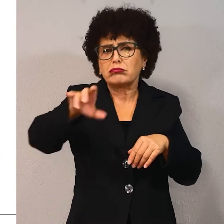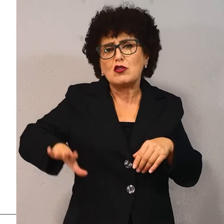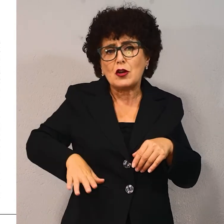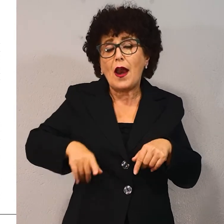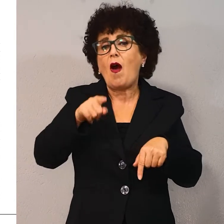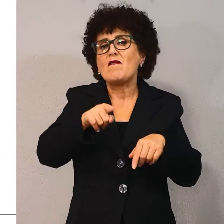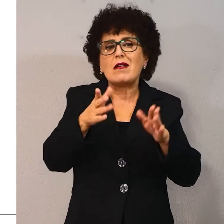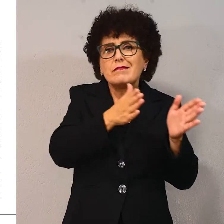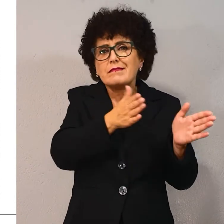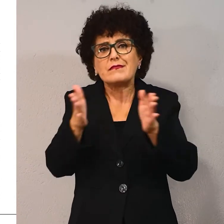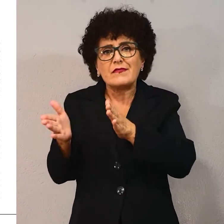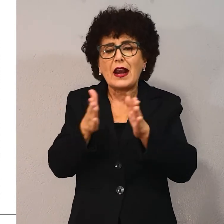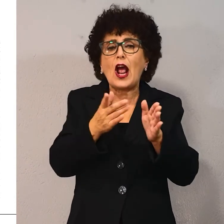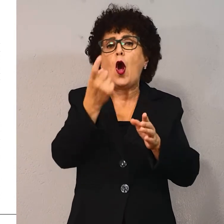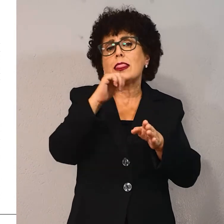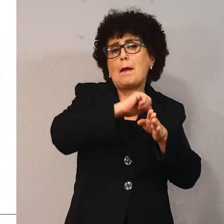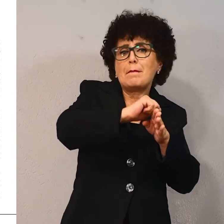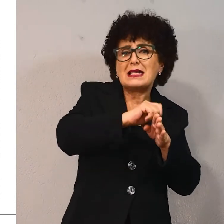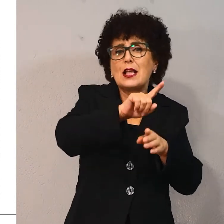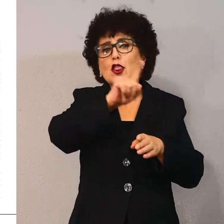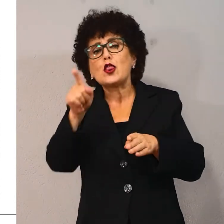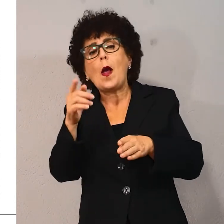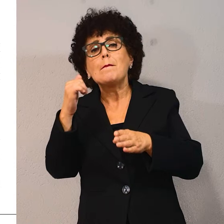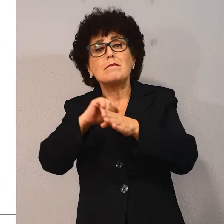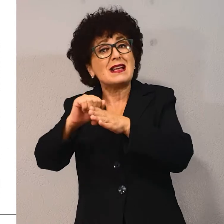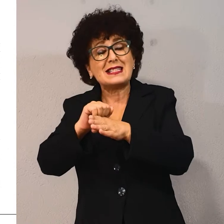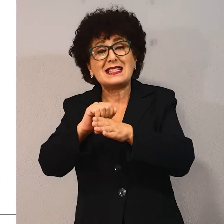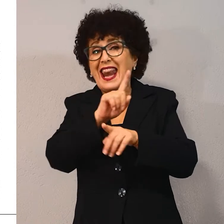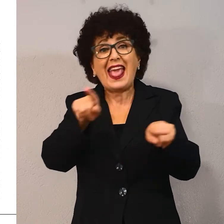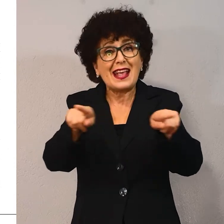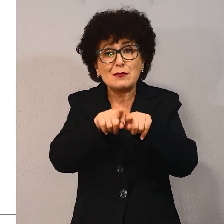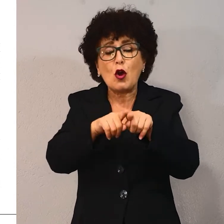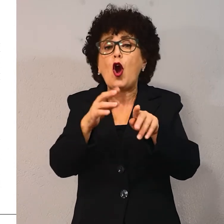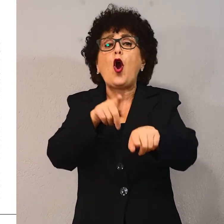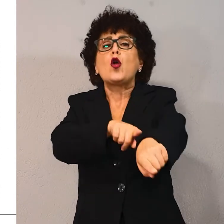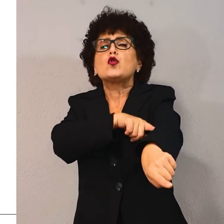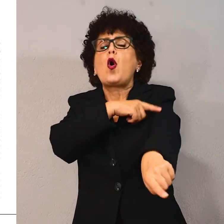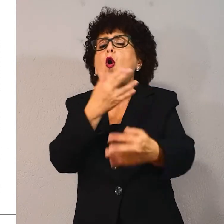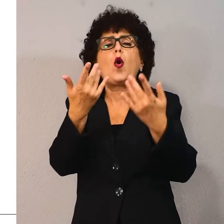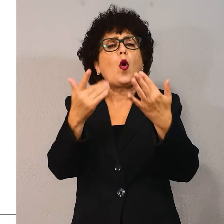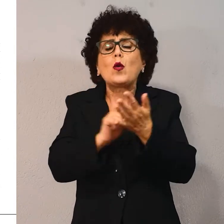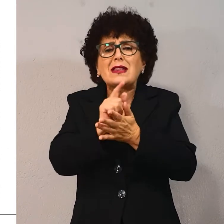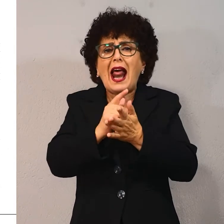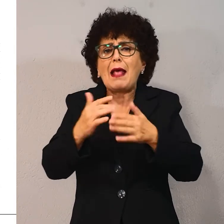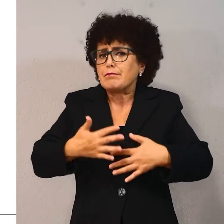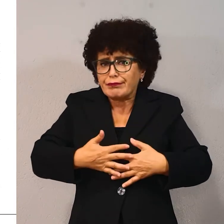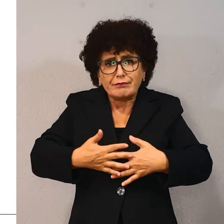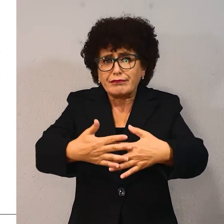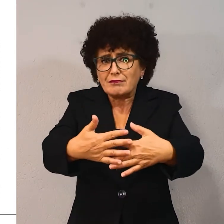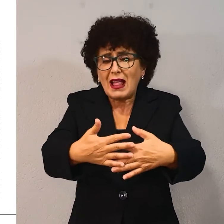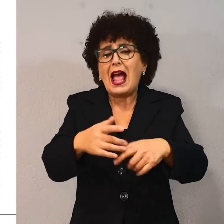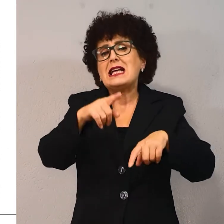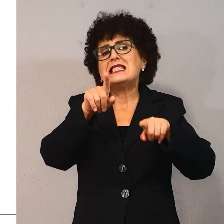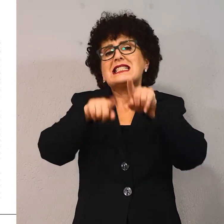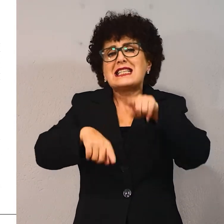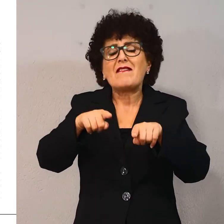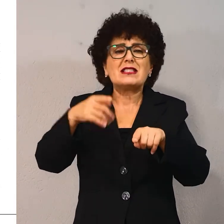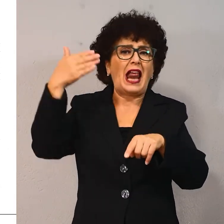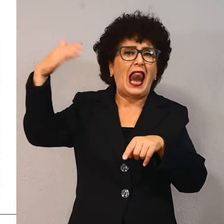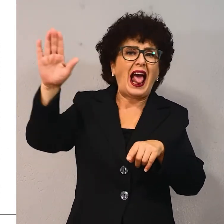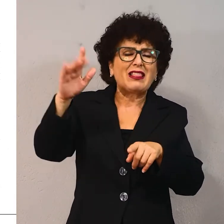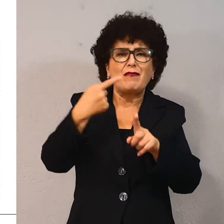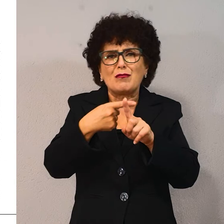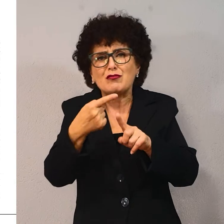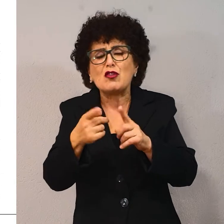период варира од месец до месец. Колку долго трае периодот во кој може да забременат, зависи од многу надворешни